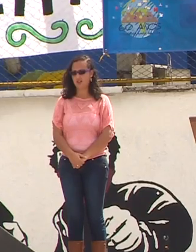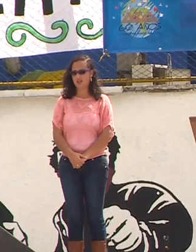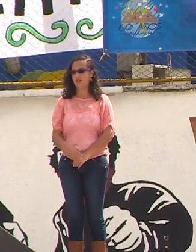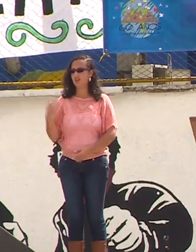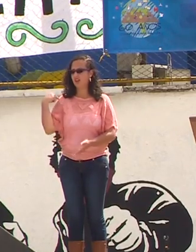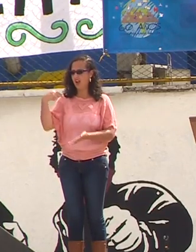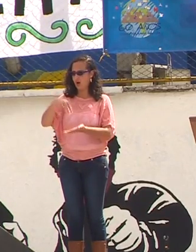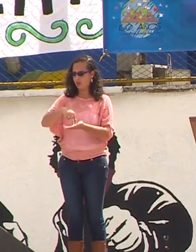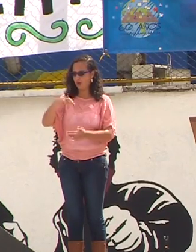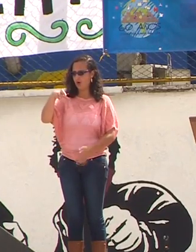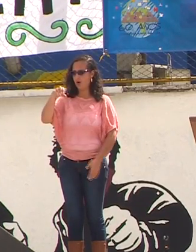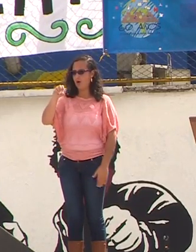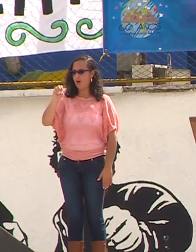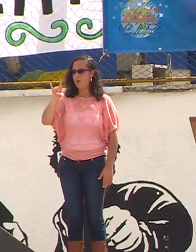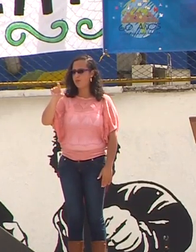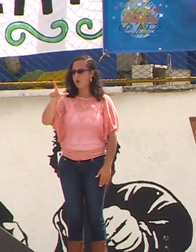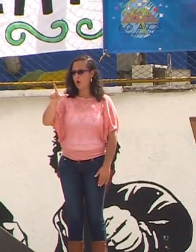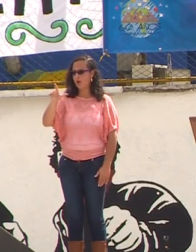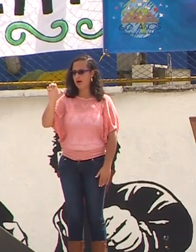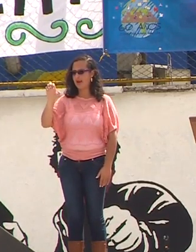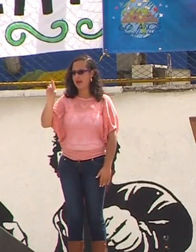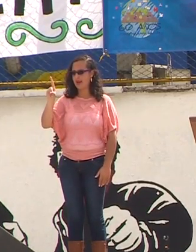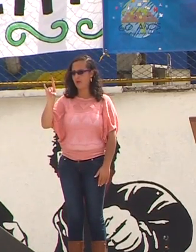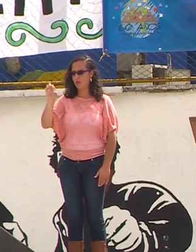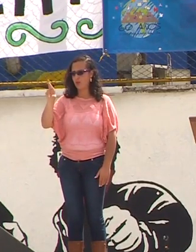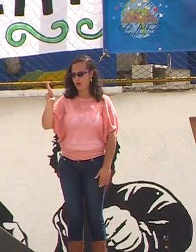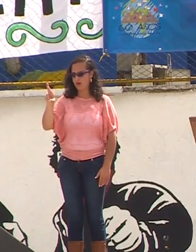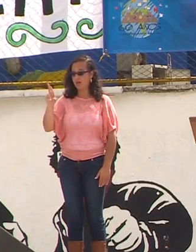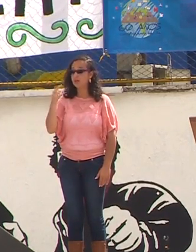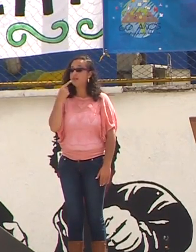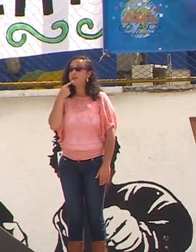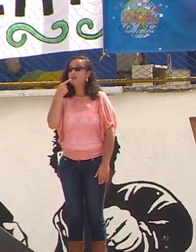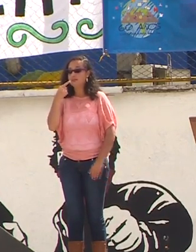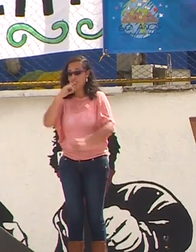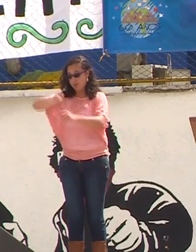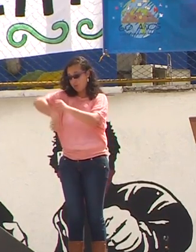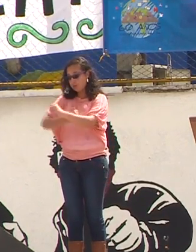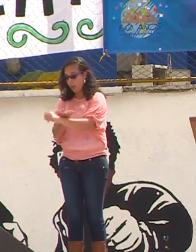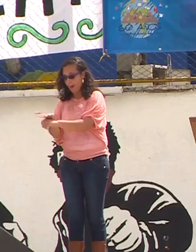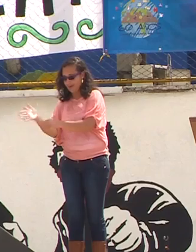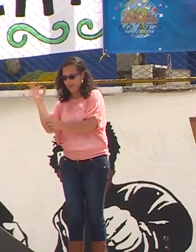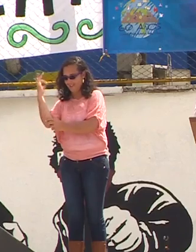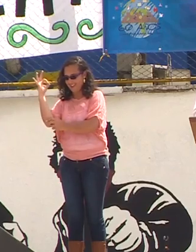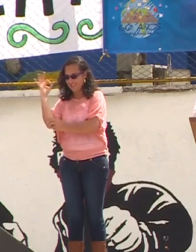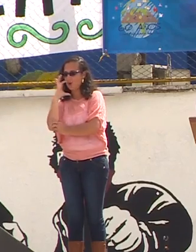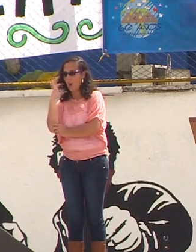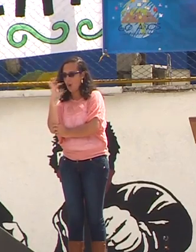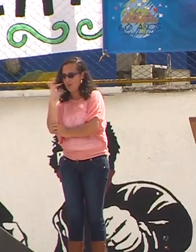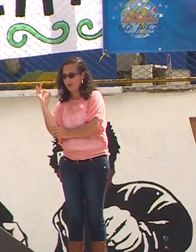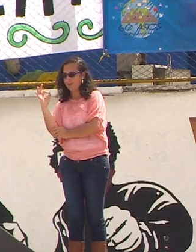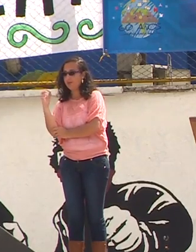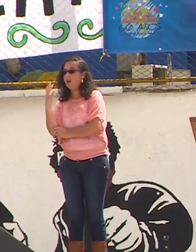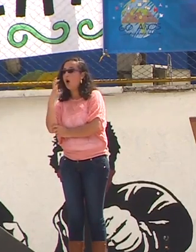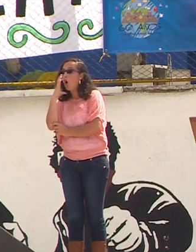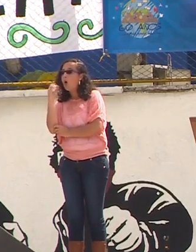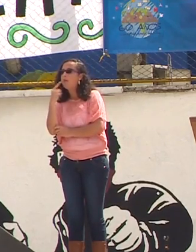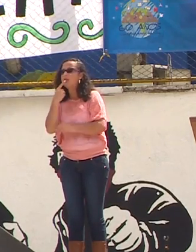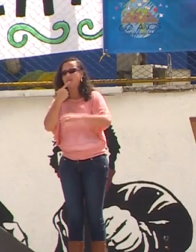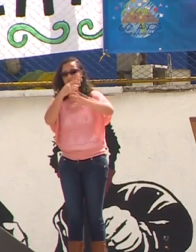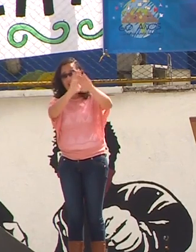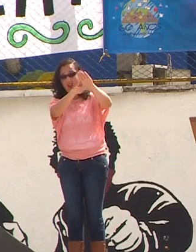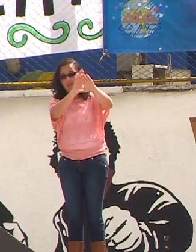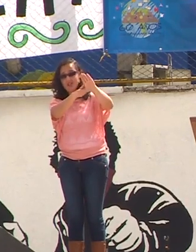el poeta francés de la resistencia, que pidió escribir en su